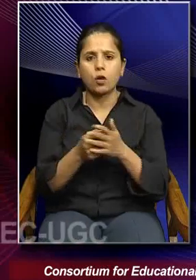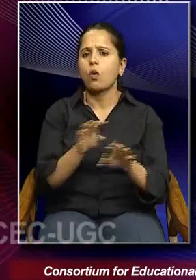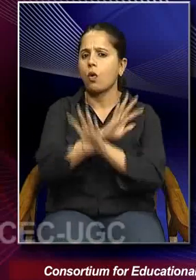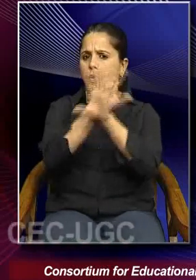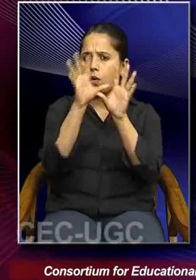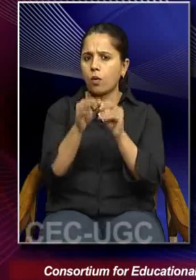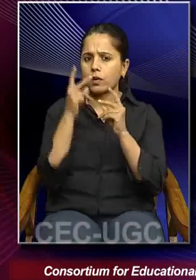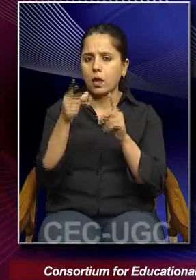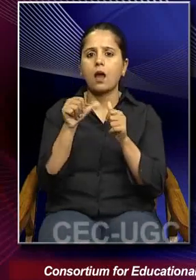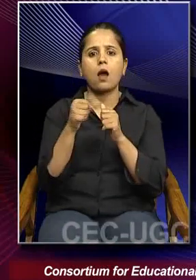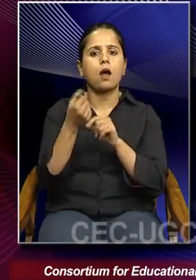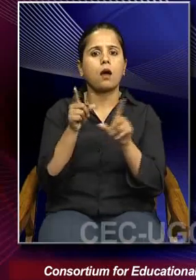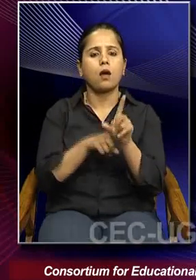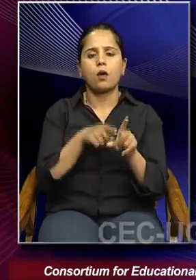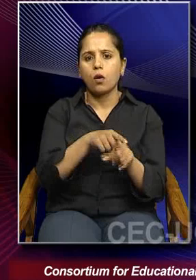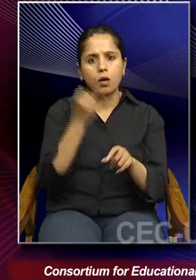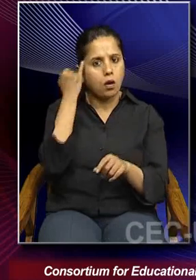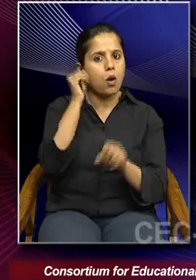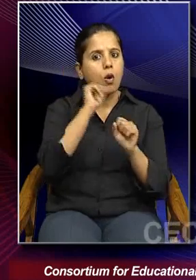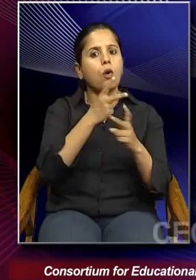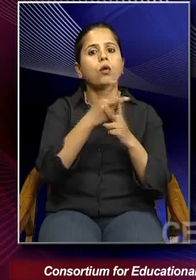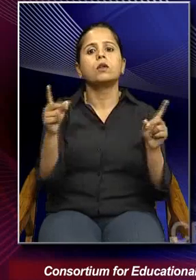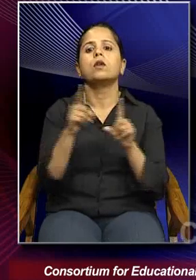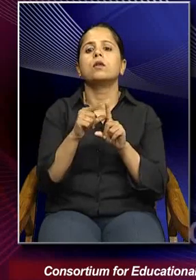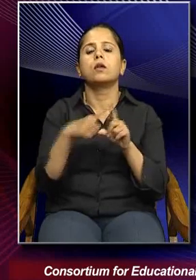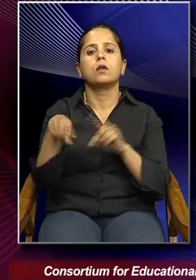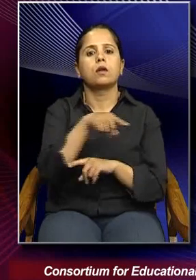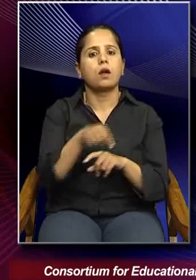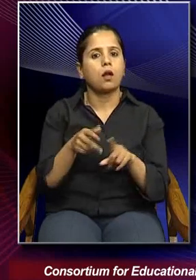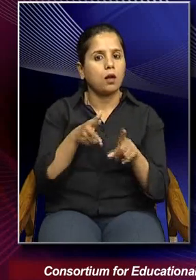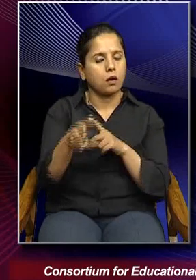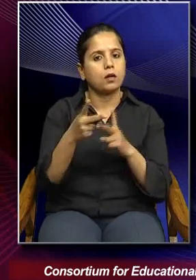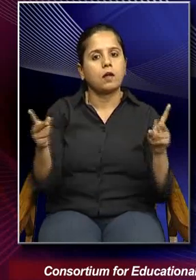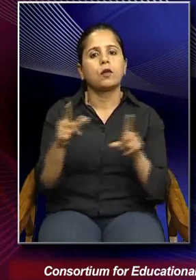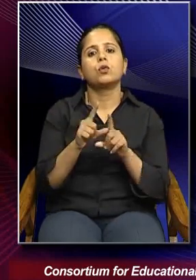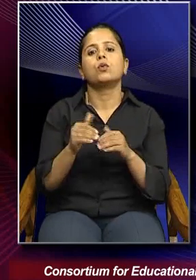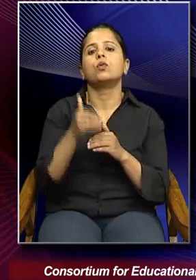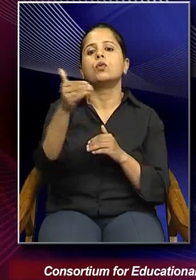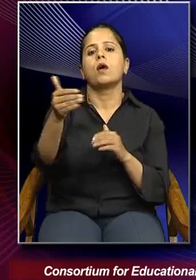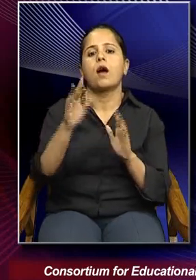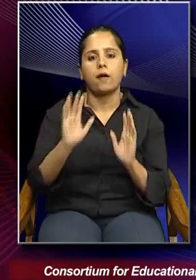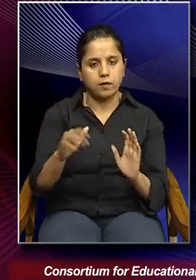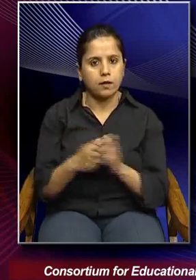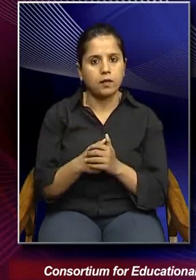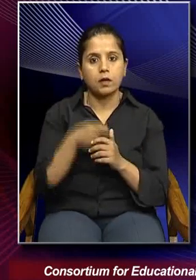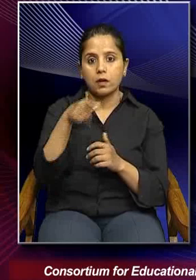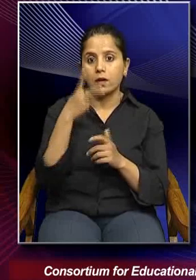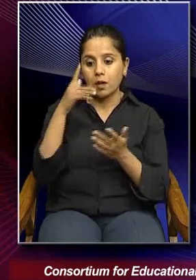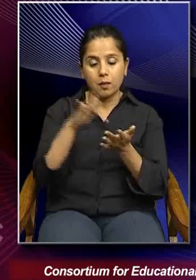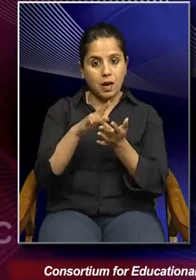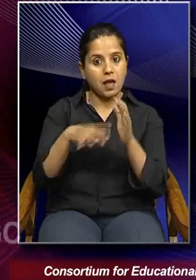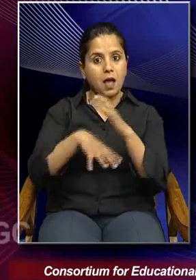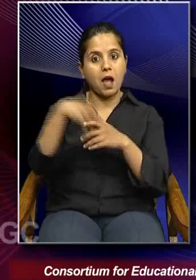आगे अपनी रचनाओं के मध्य से उद्घाटन करते चलते आंगन के पर